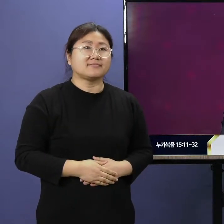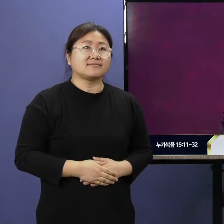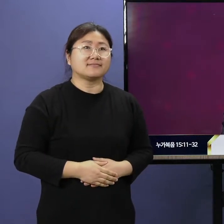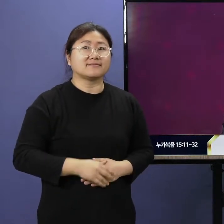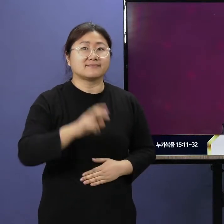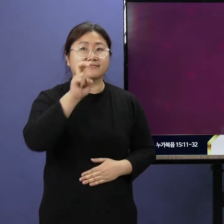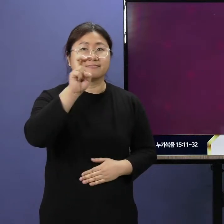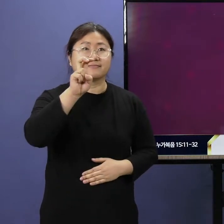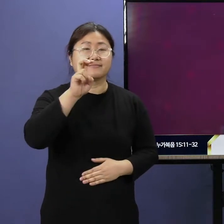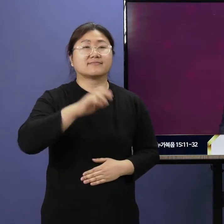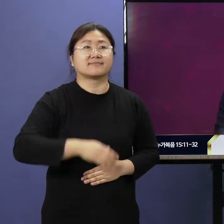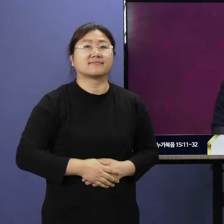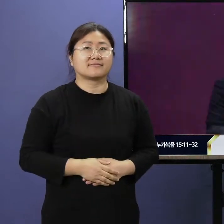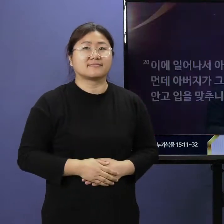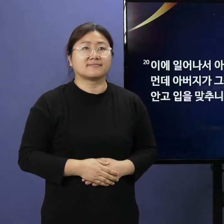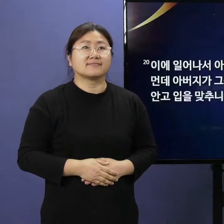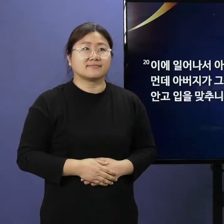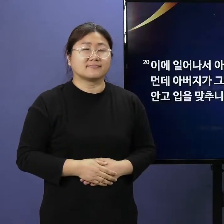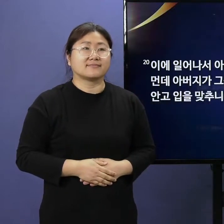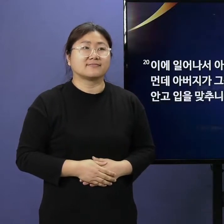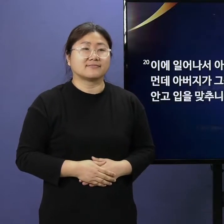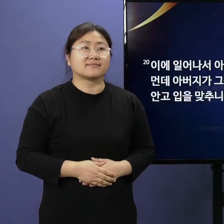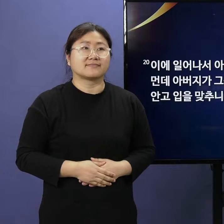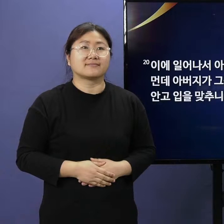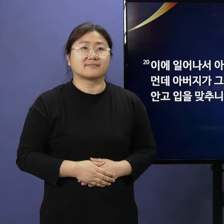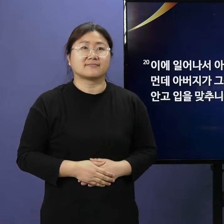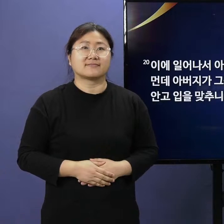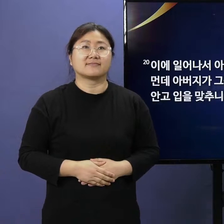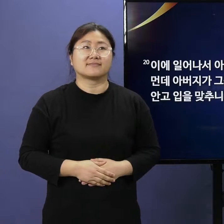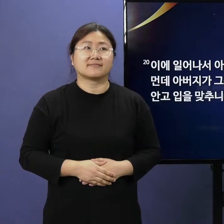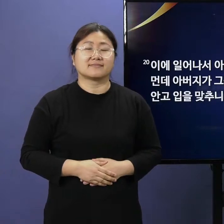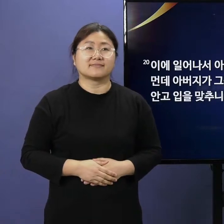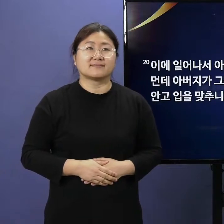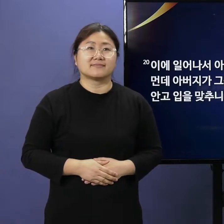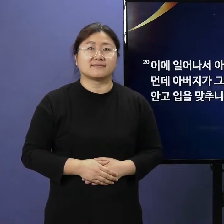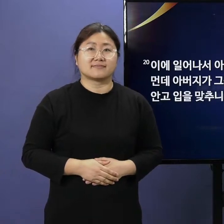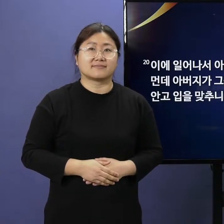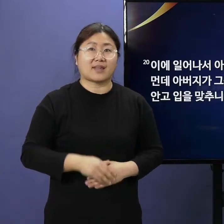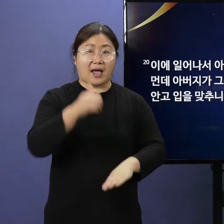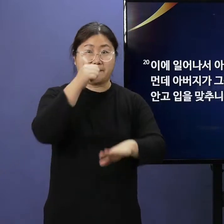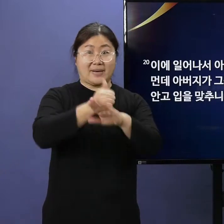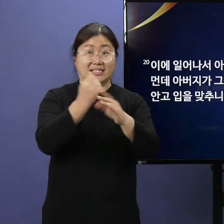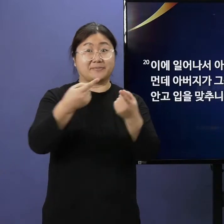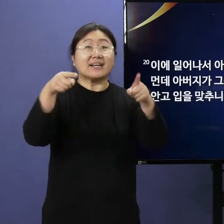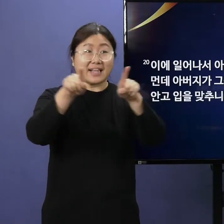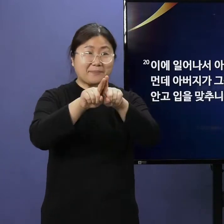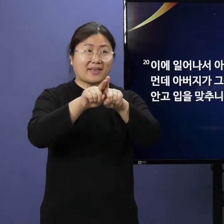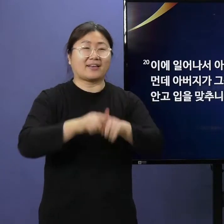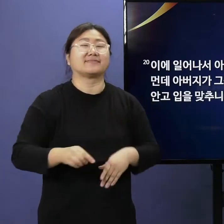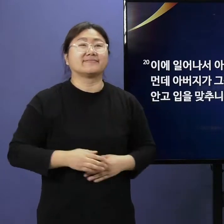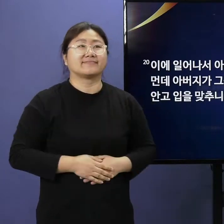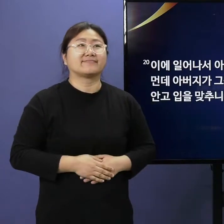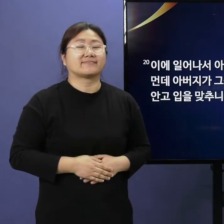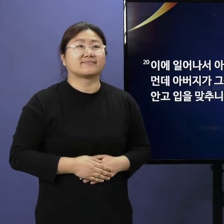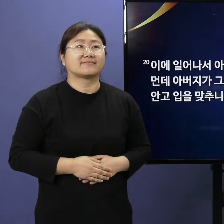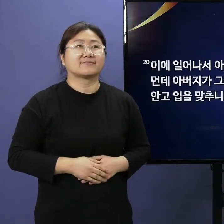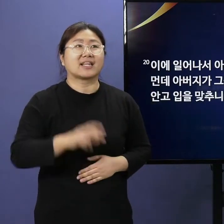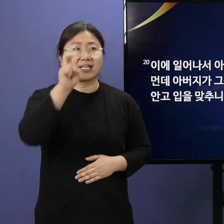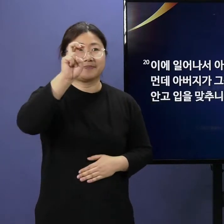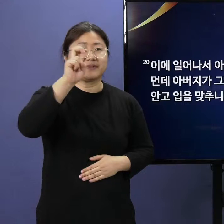20절 읽고 여러분들 21절 읽고 마지막 절은 함께 읽도록 하겠습니다. 제가